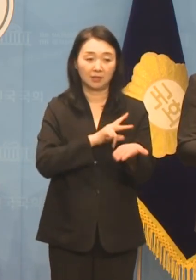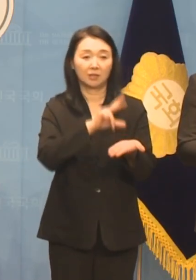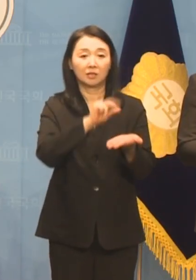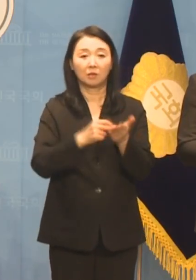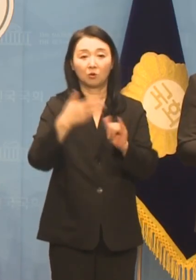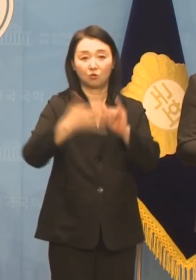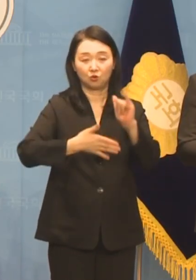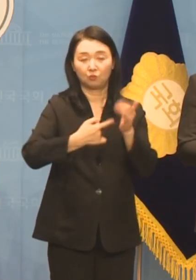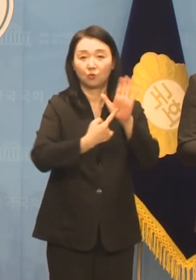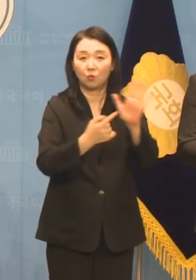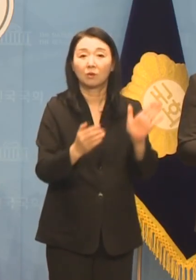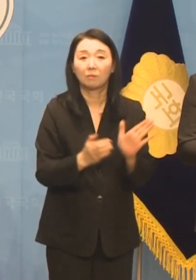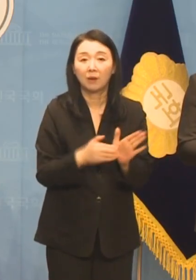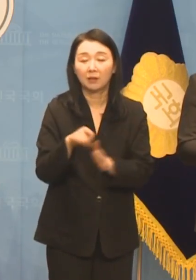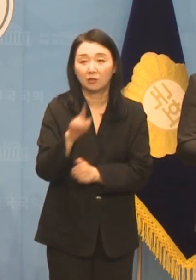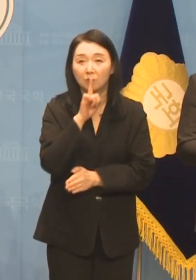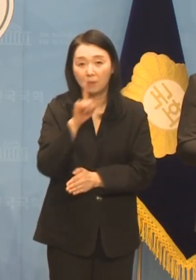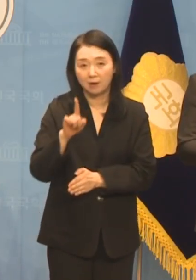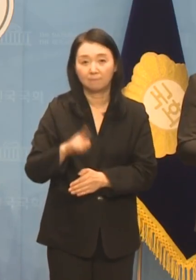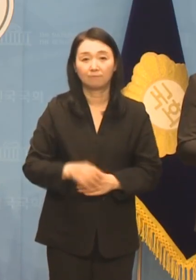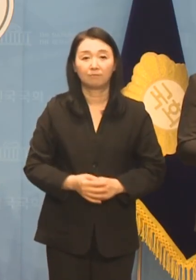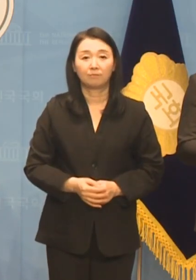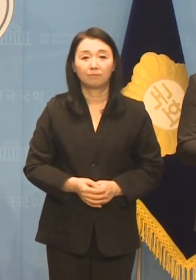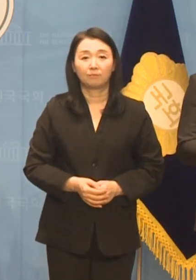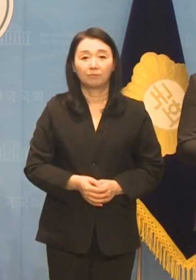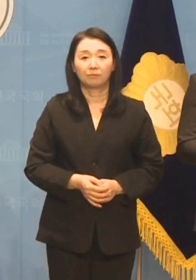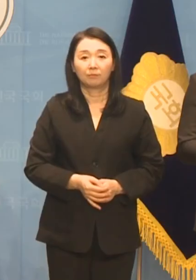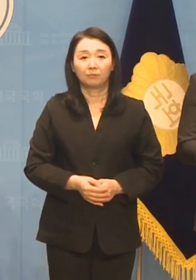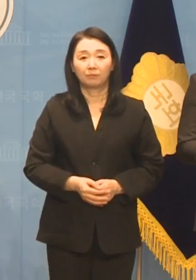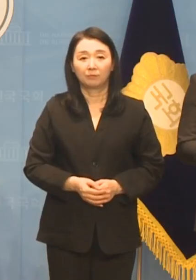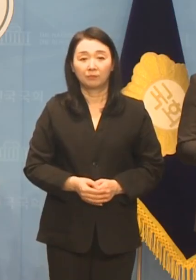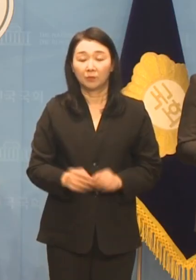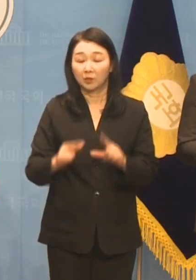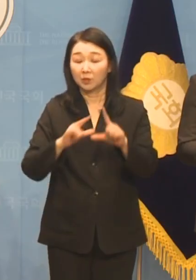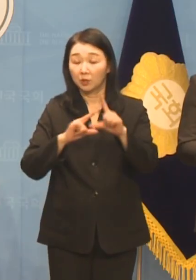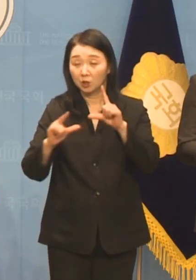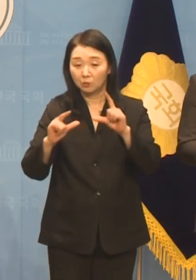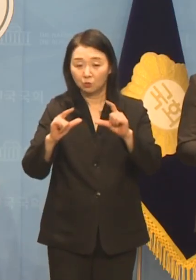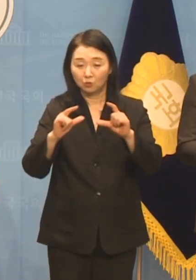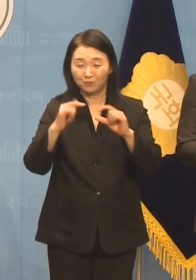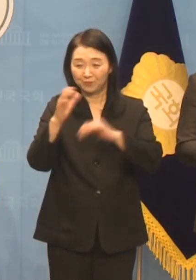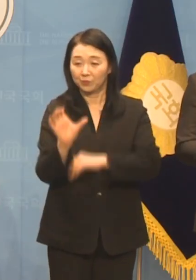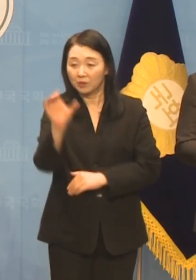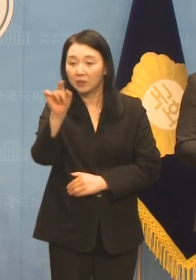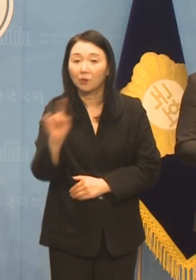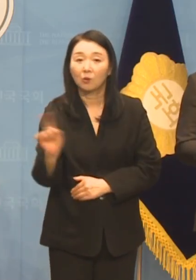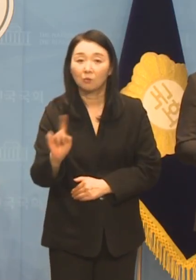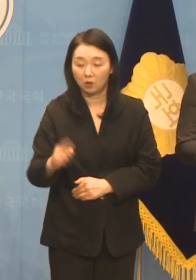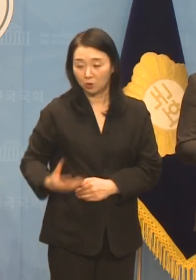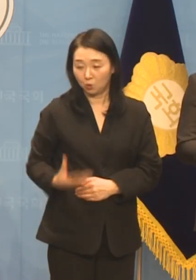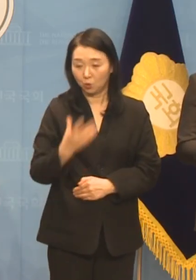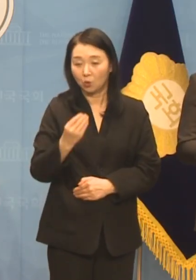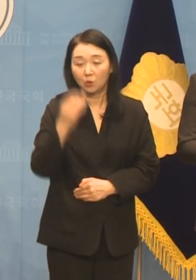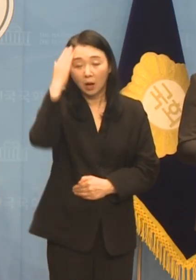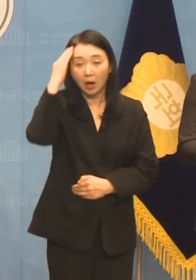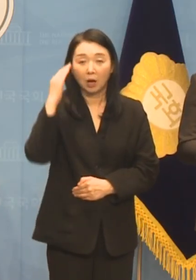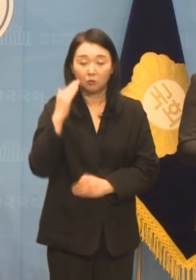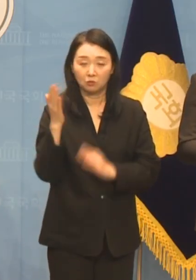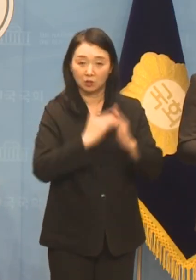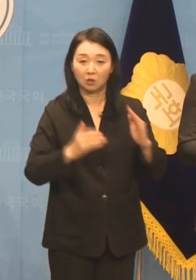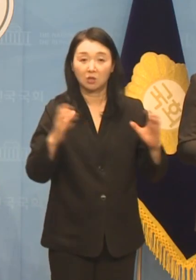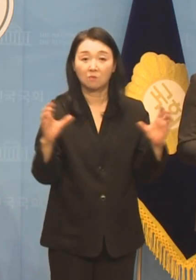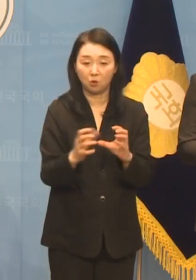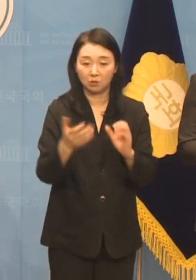유튜브 영상이 공유되며 이런 주장을 뒷받침하려 하고 있습니다. 일부 게시글에서는 조선족 한국연합 정기 모임